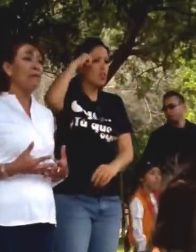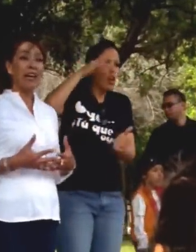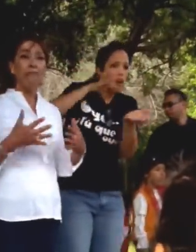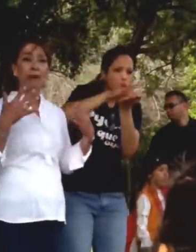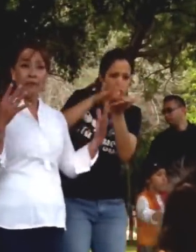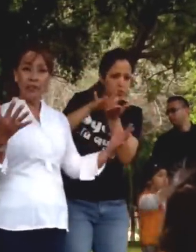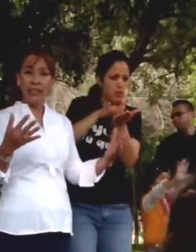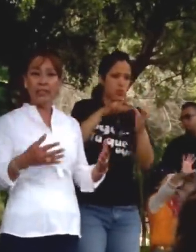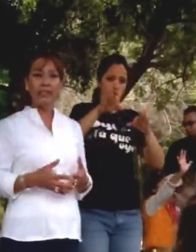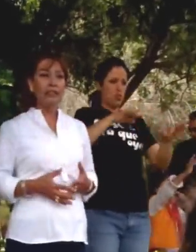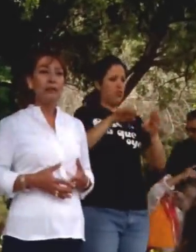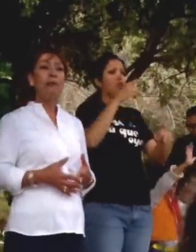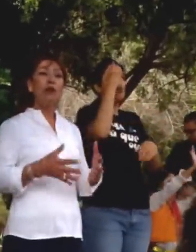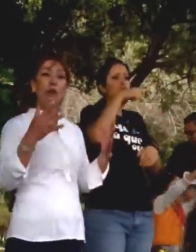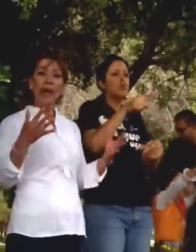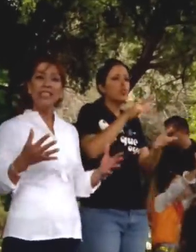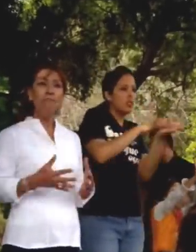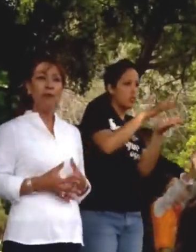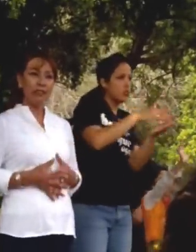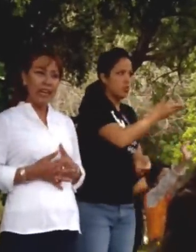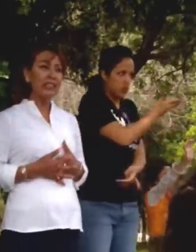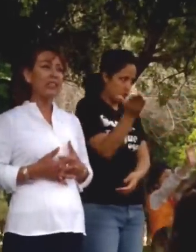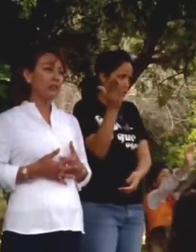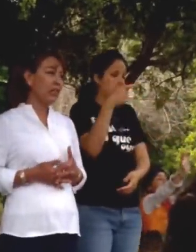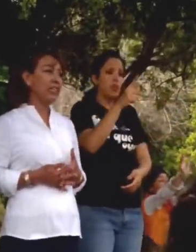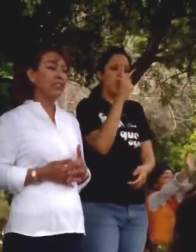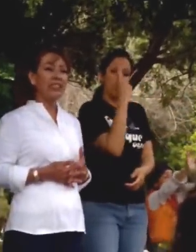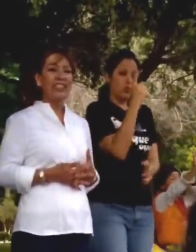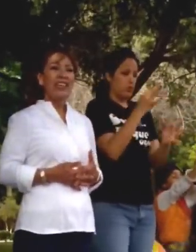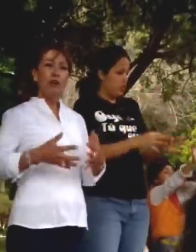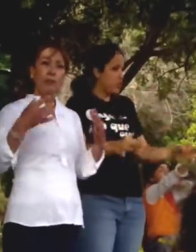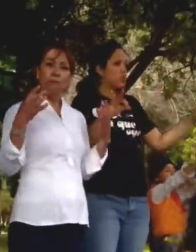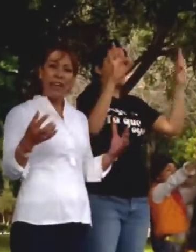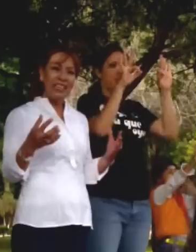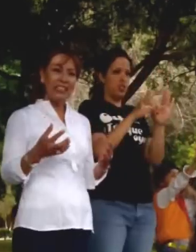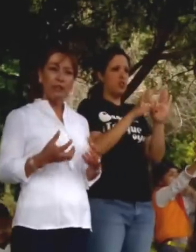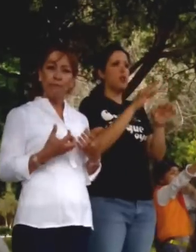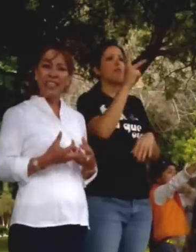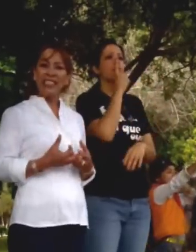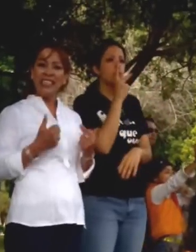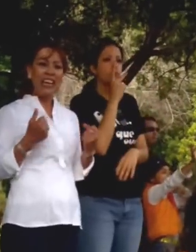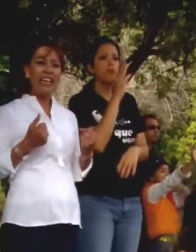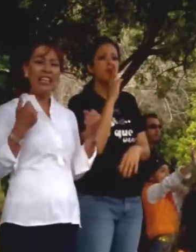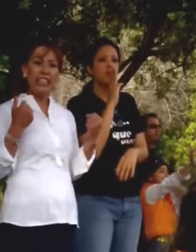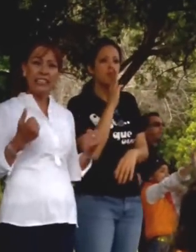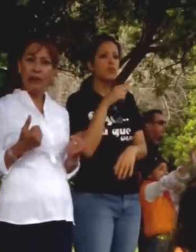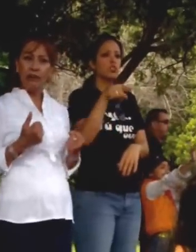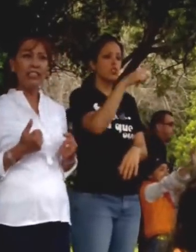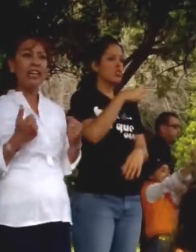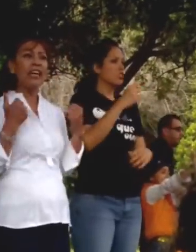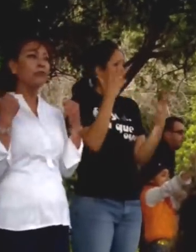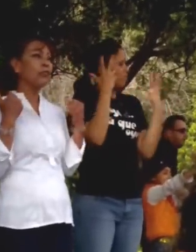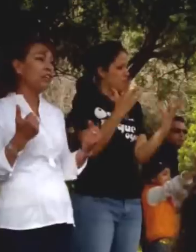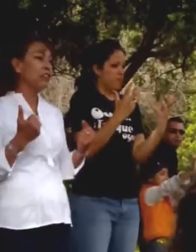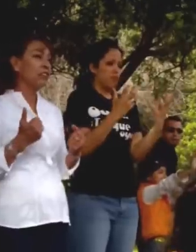honor trabajar para ustedes. Pero lo más importante de ustedes, los padres que tienen el deseo